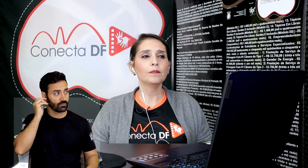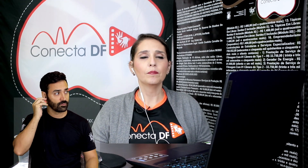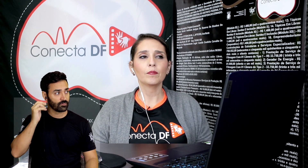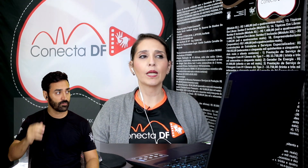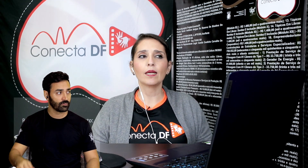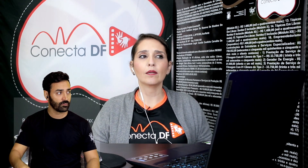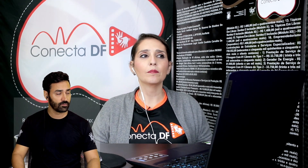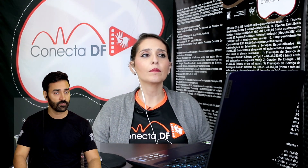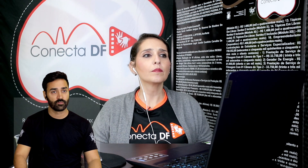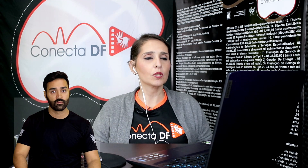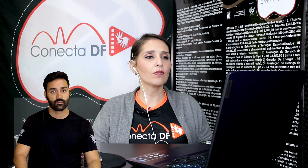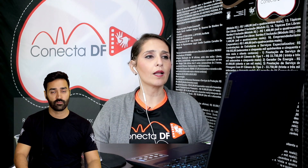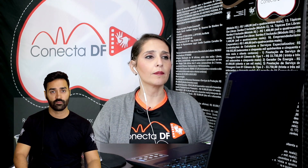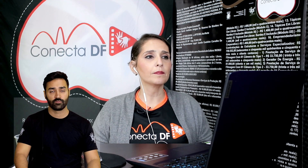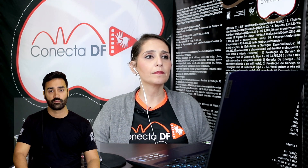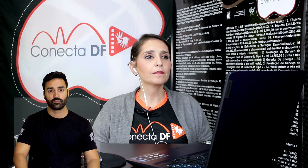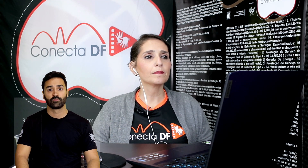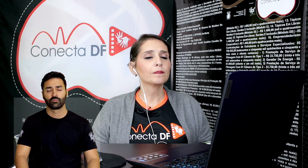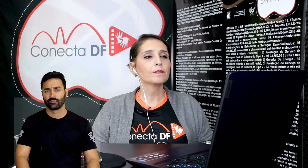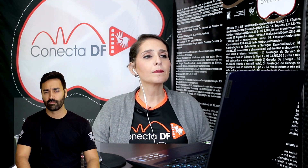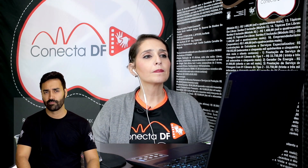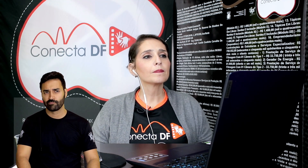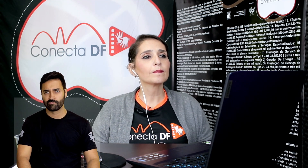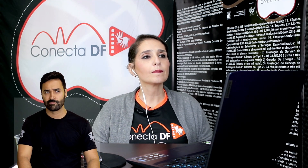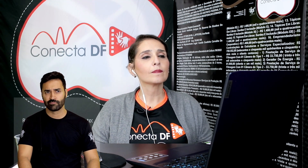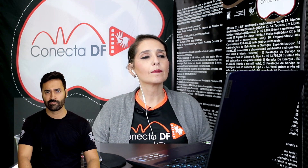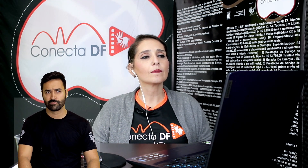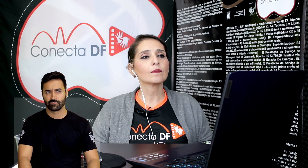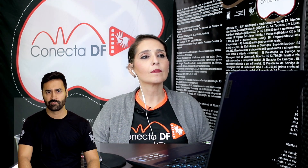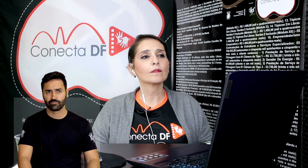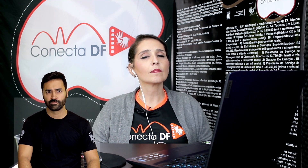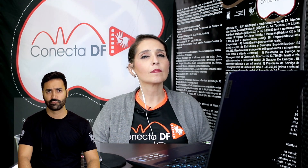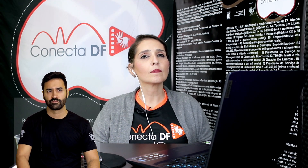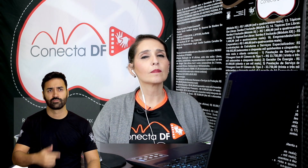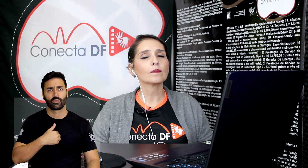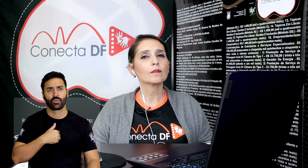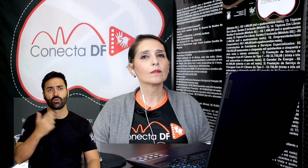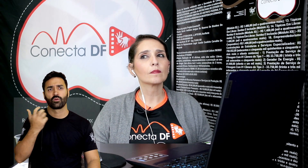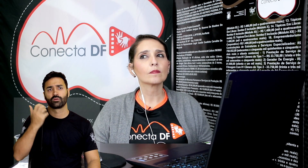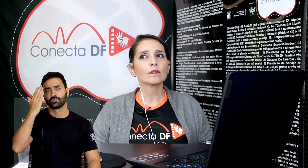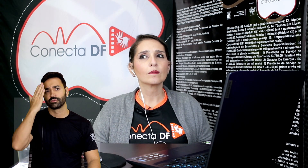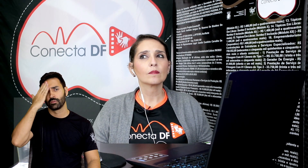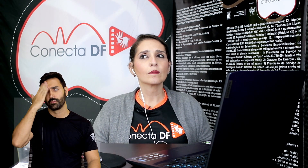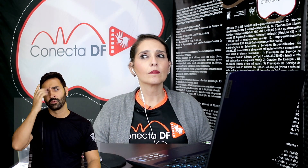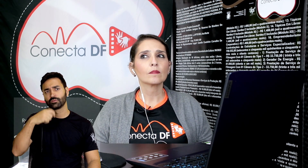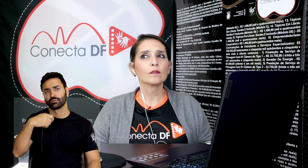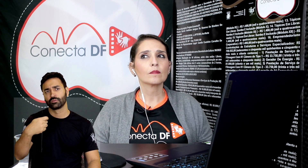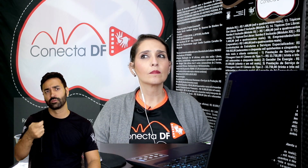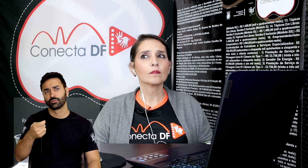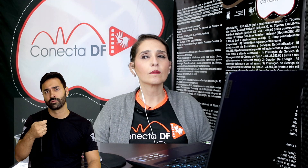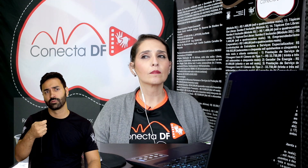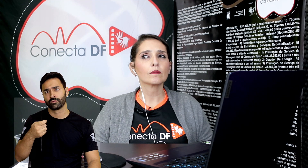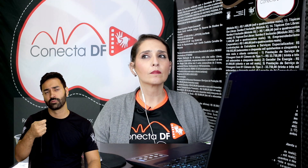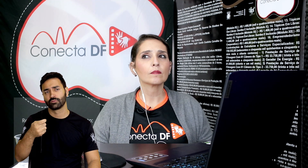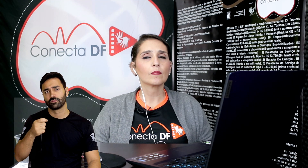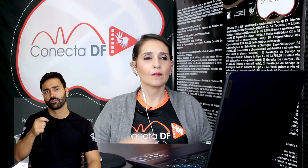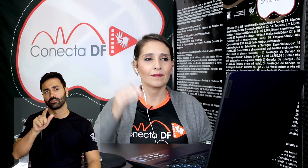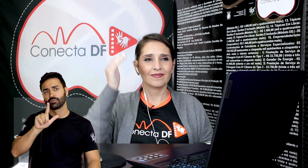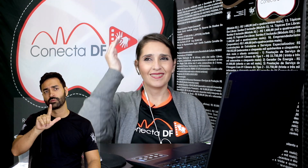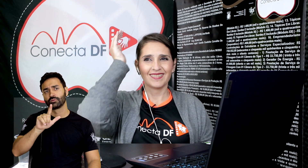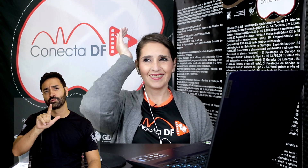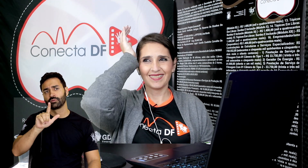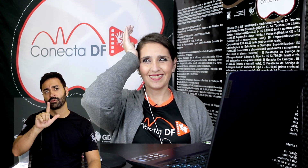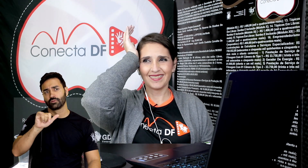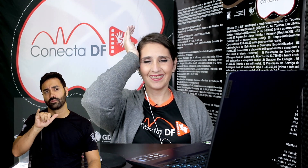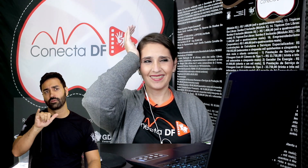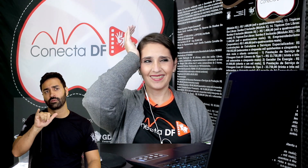Sim? Peraí, pode falar. Eu queria saber o sinal para leite condensado e